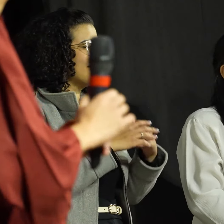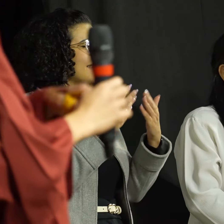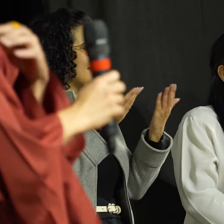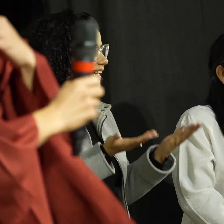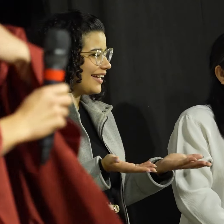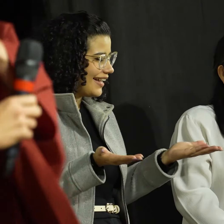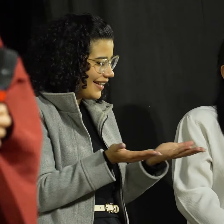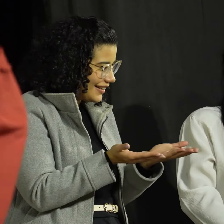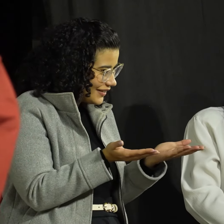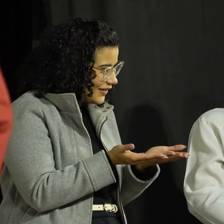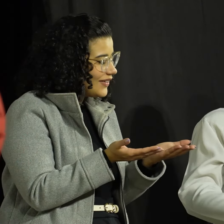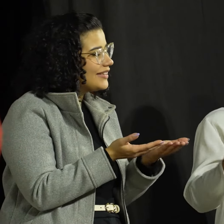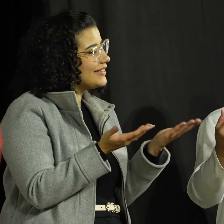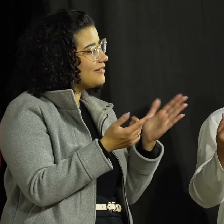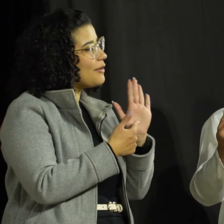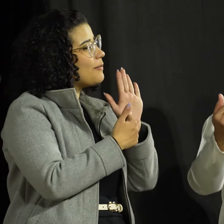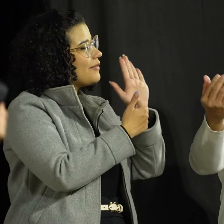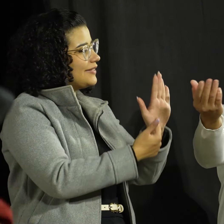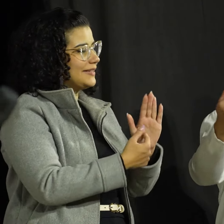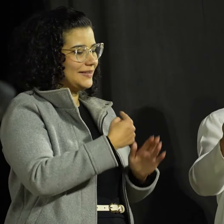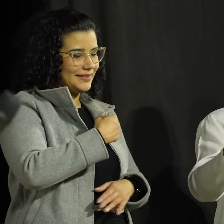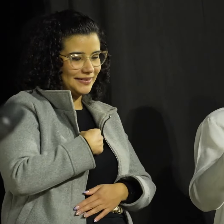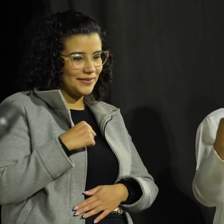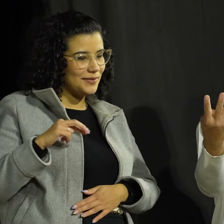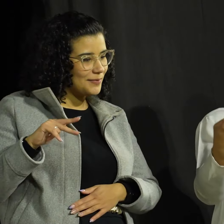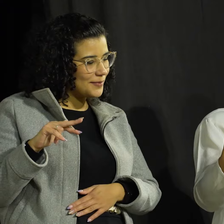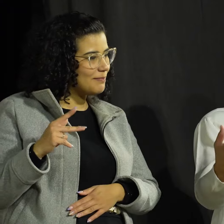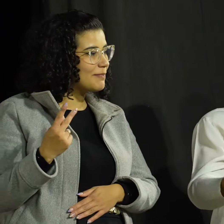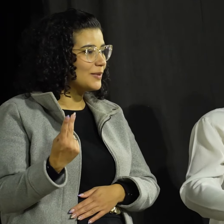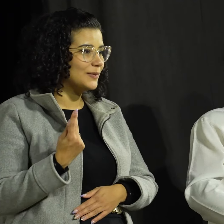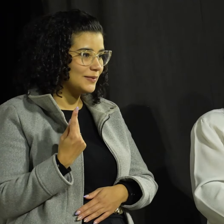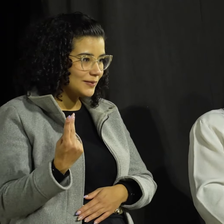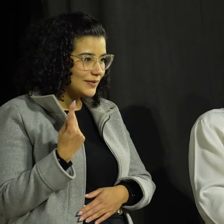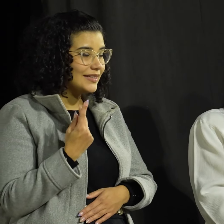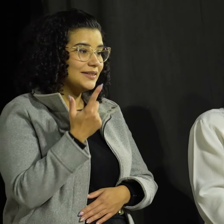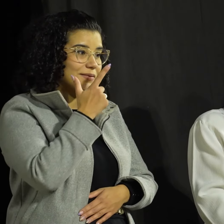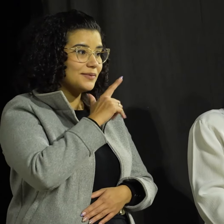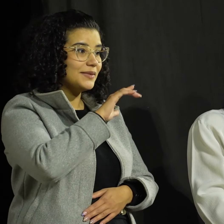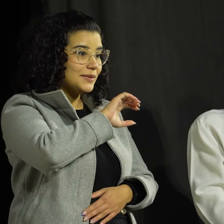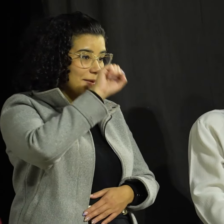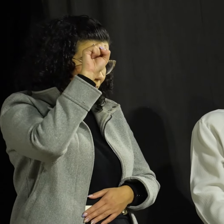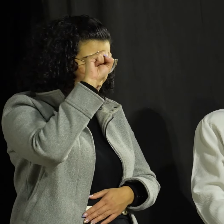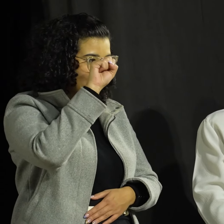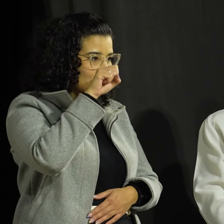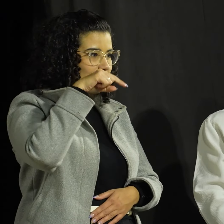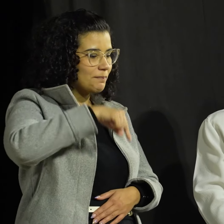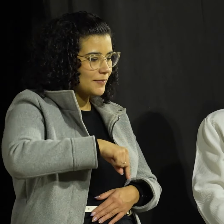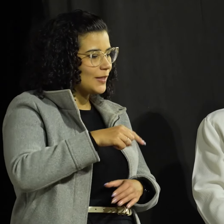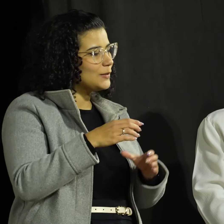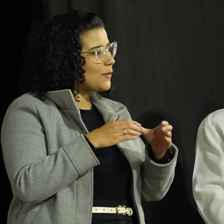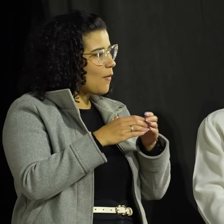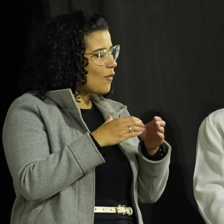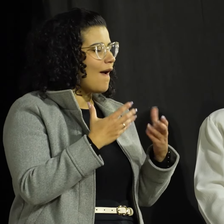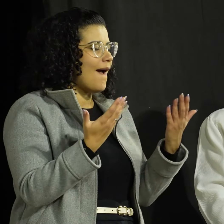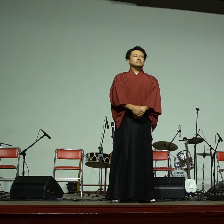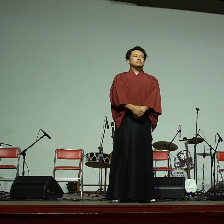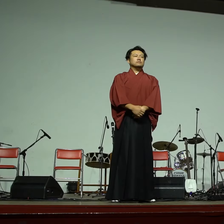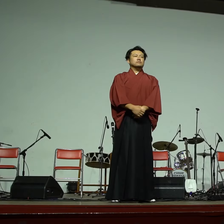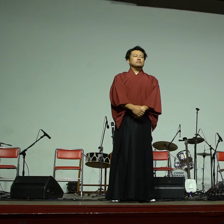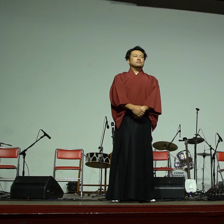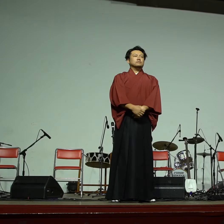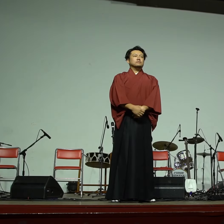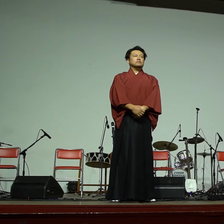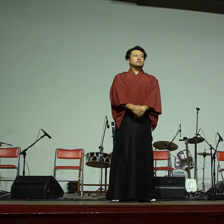Então agora eu vou apresentar eu e o meu irmão, nós dois que fomos campeões desse concurso, vamos nos apresentar.